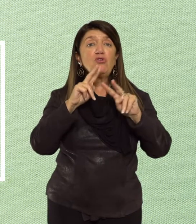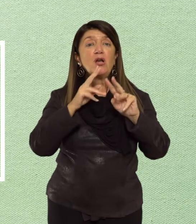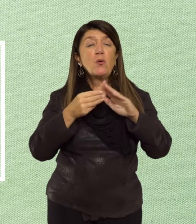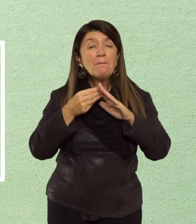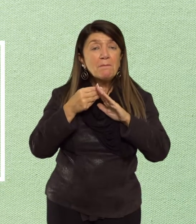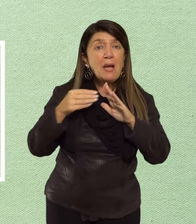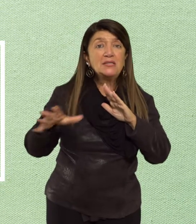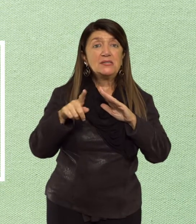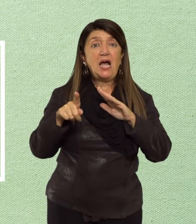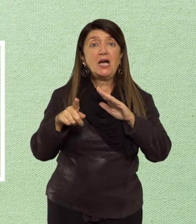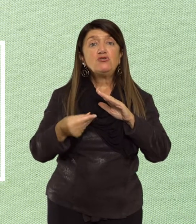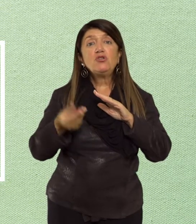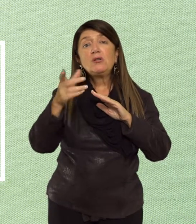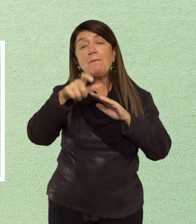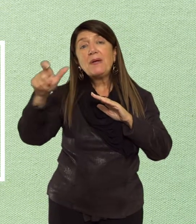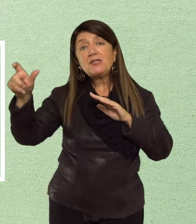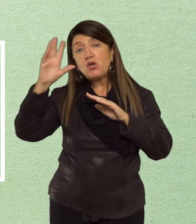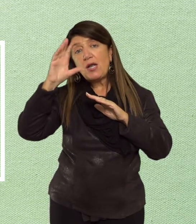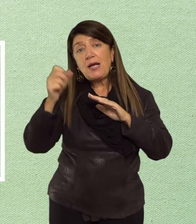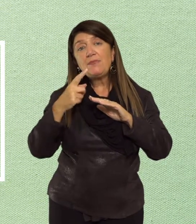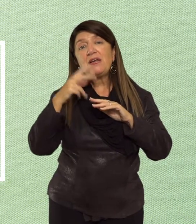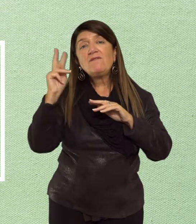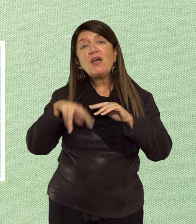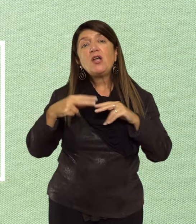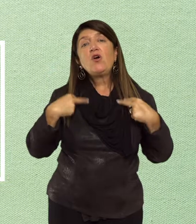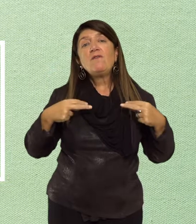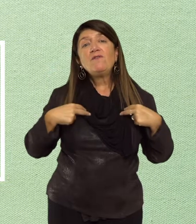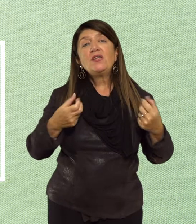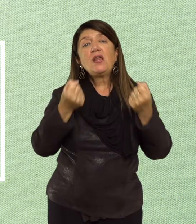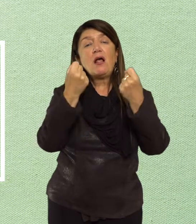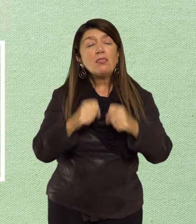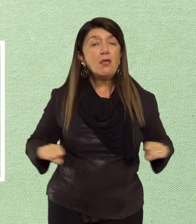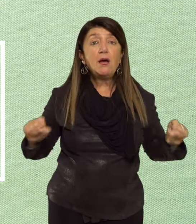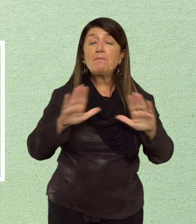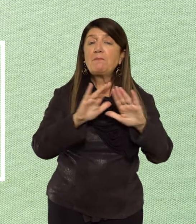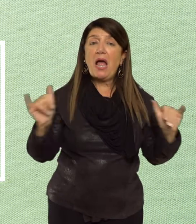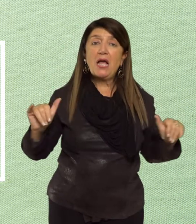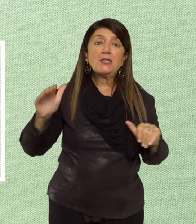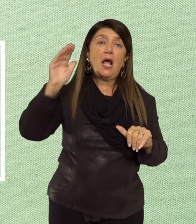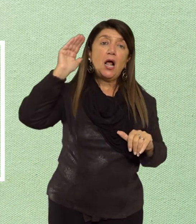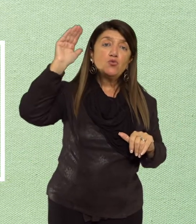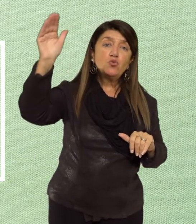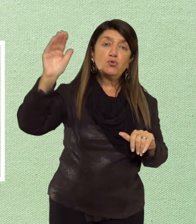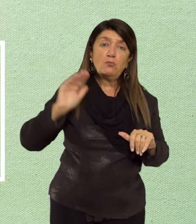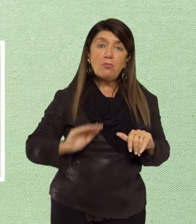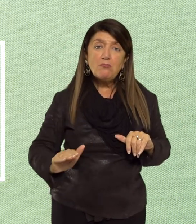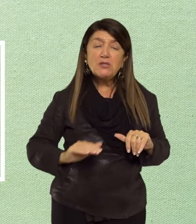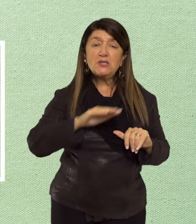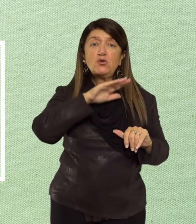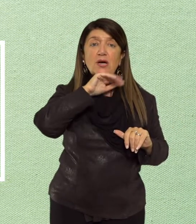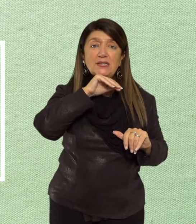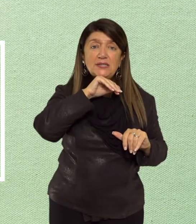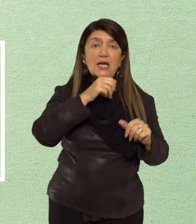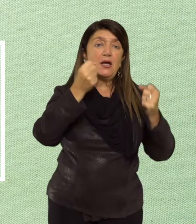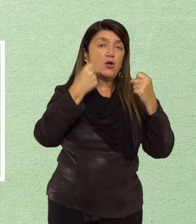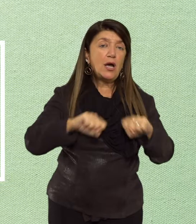che non bisogna mai mollare nella vita, ma che sia un bambino, che sia un adulto, che sia un anziano, e la vita davanti a noi ci mette